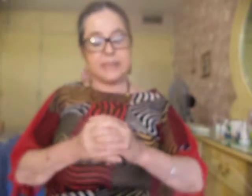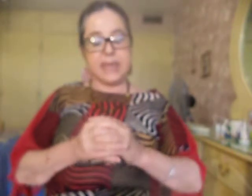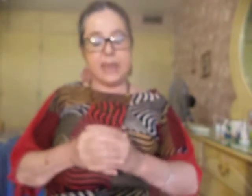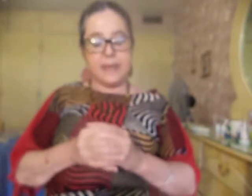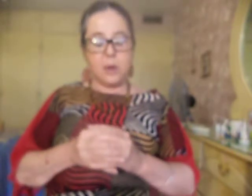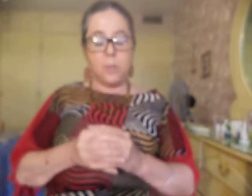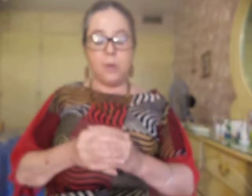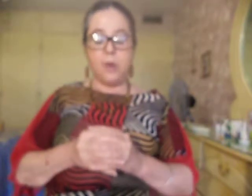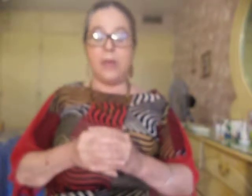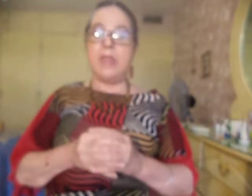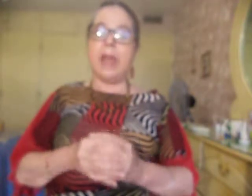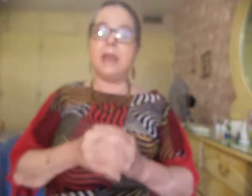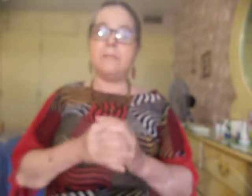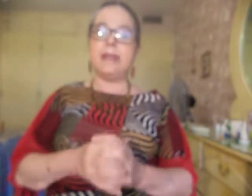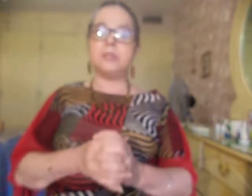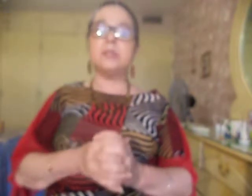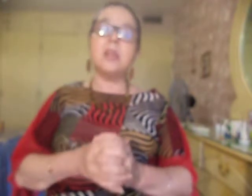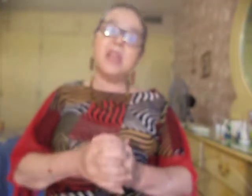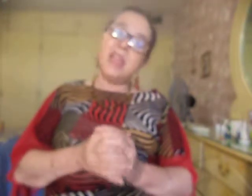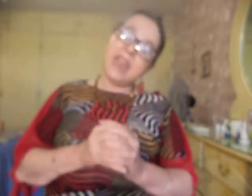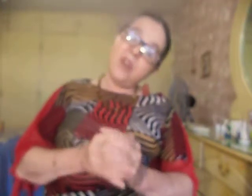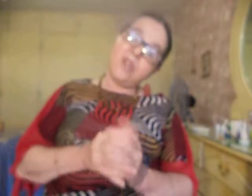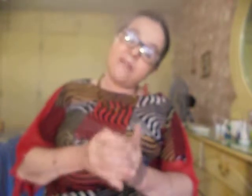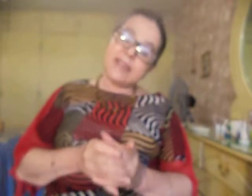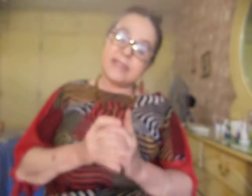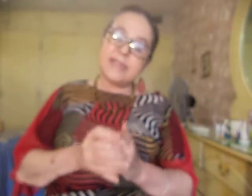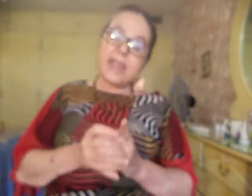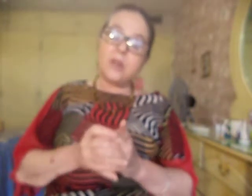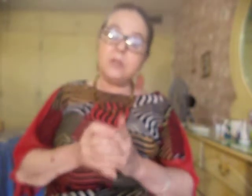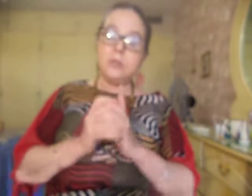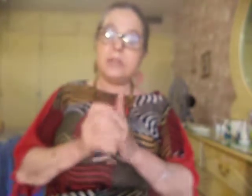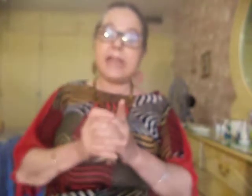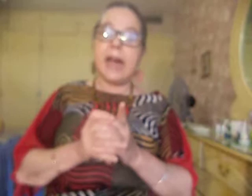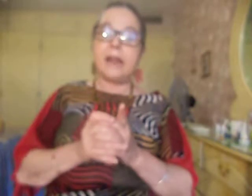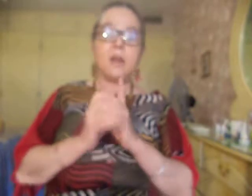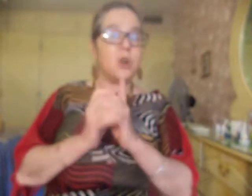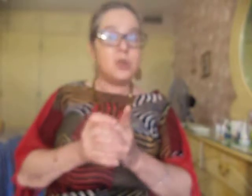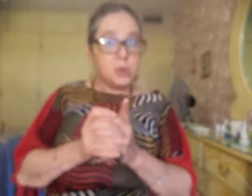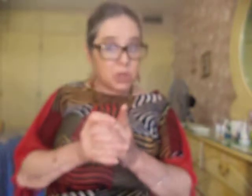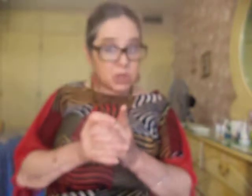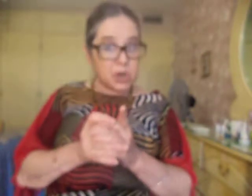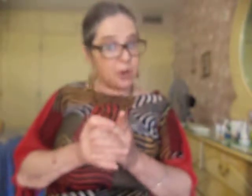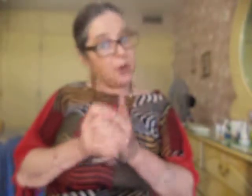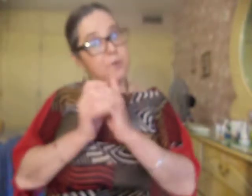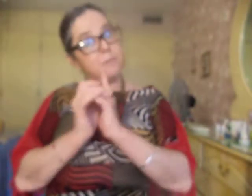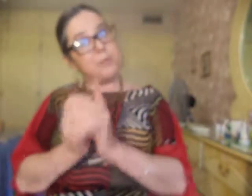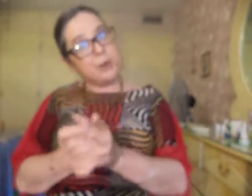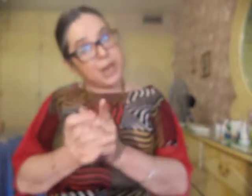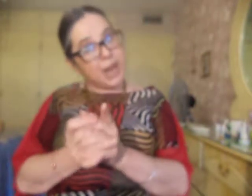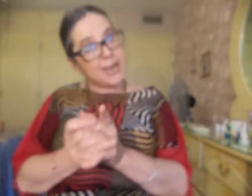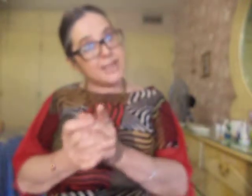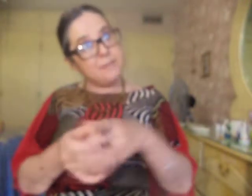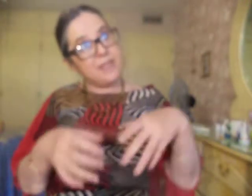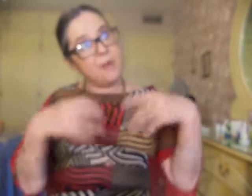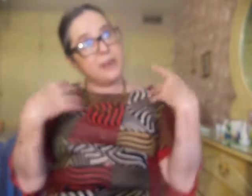cada grupo de alimentos, y lo debes de consultar con un doctor, porque este video que te